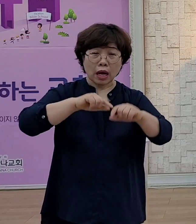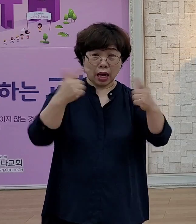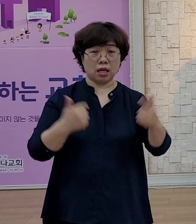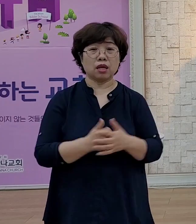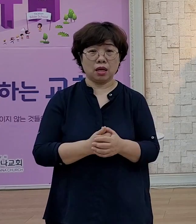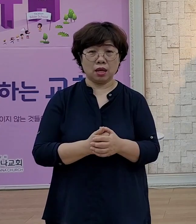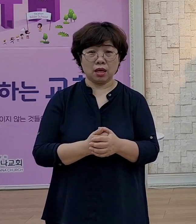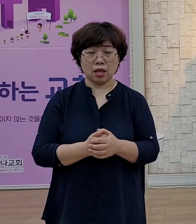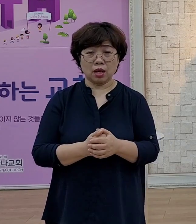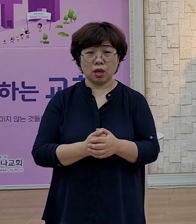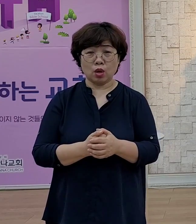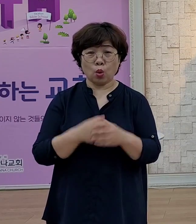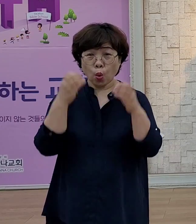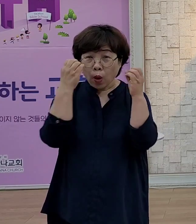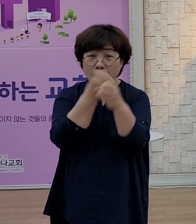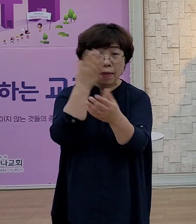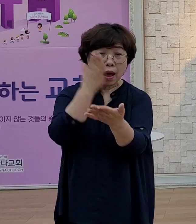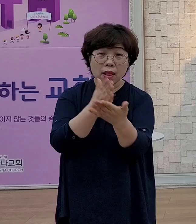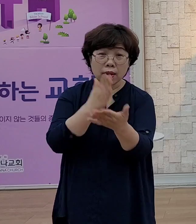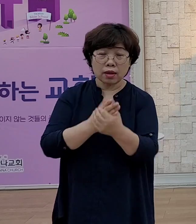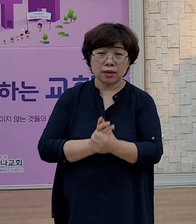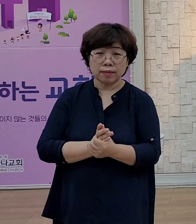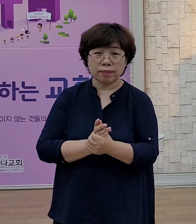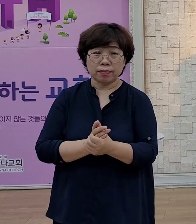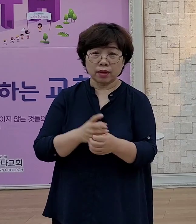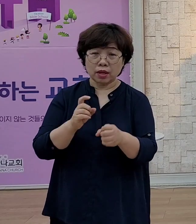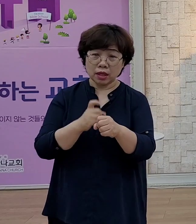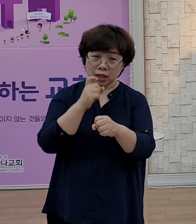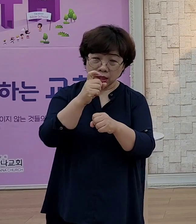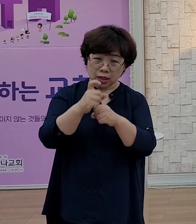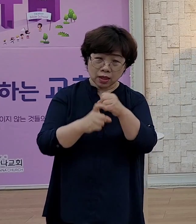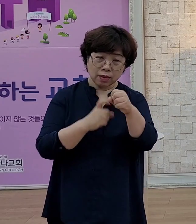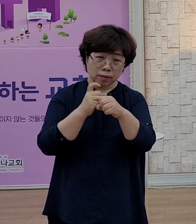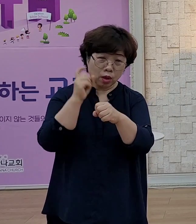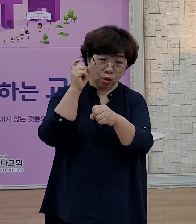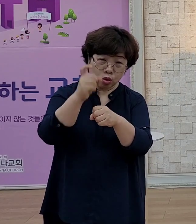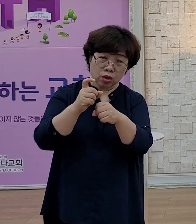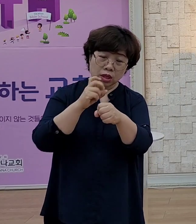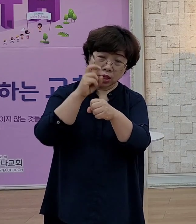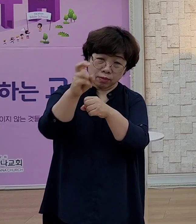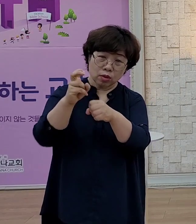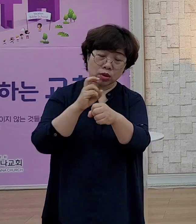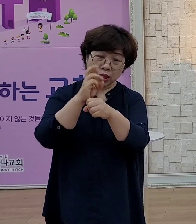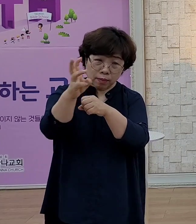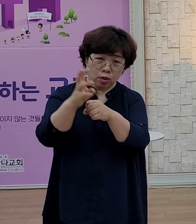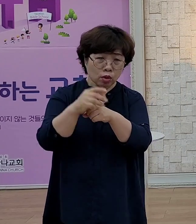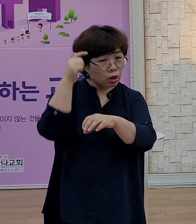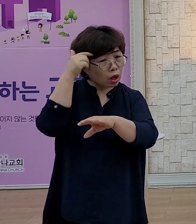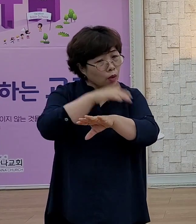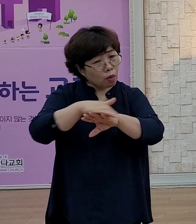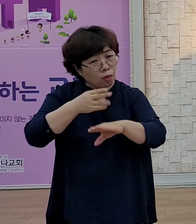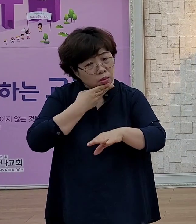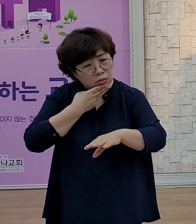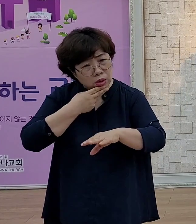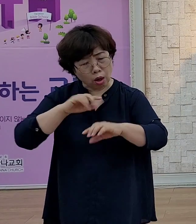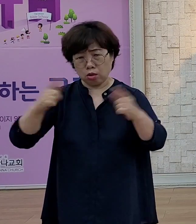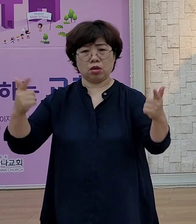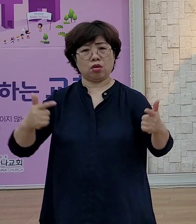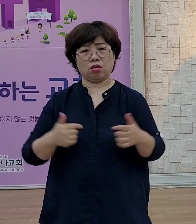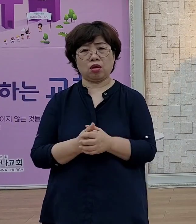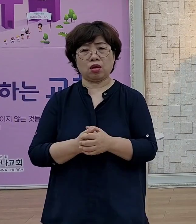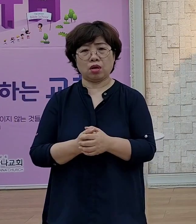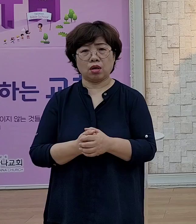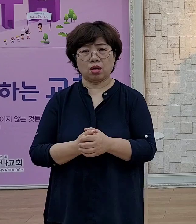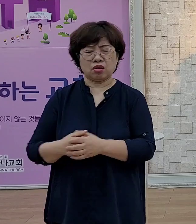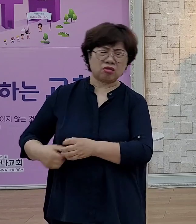제 말이 그러면 10년 뒤에 20년 뒤에 30년 뒤에 계획도 세우지 말고 그냥 가만히 있어야 되느냐? 절대 그렇지 않습니다.